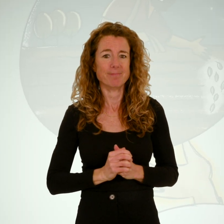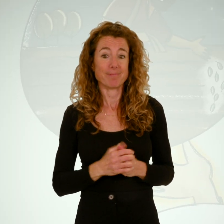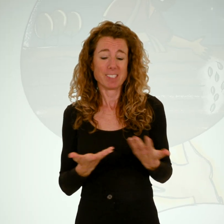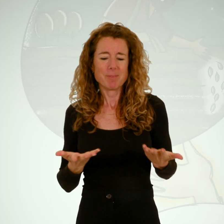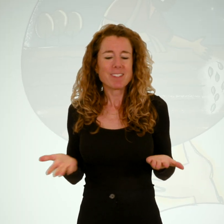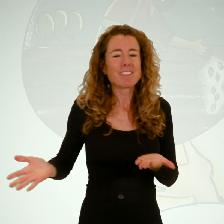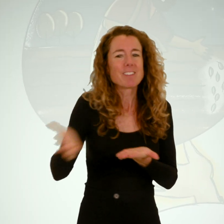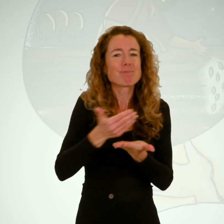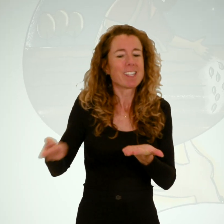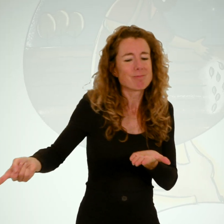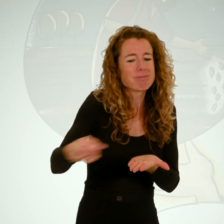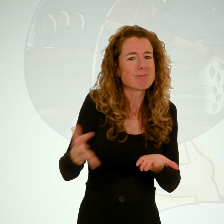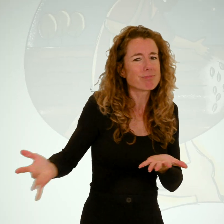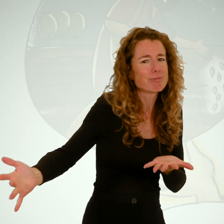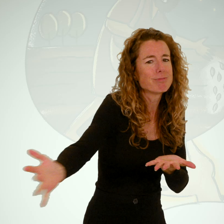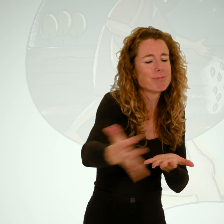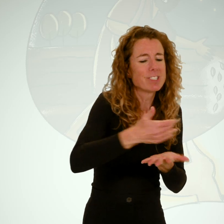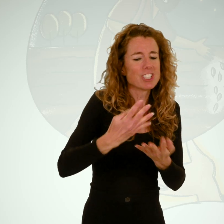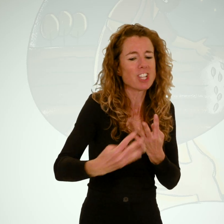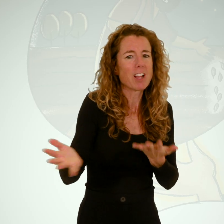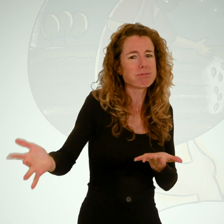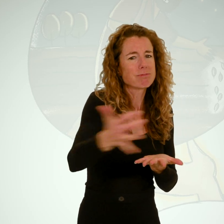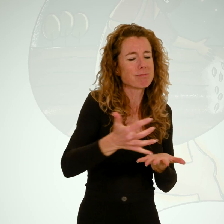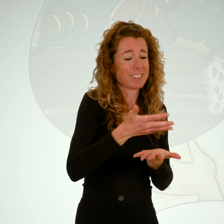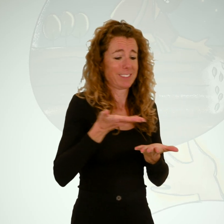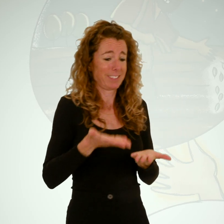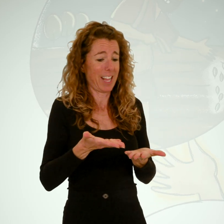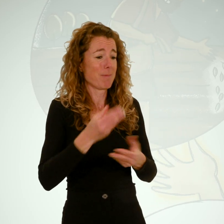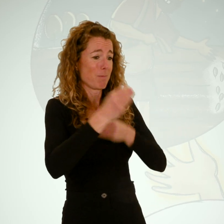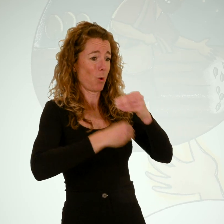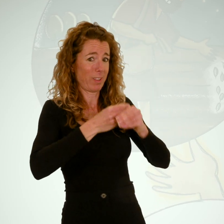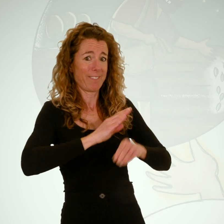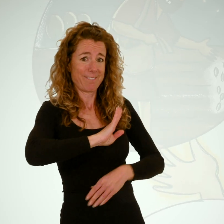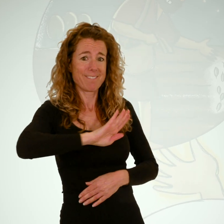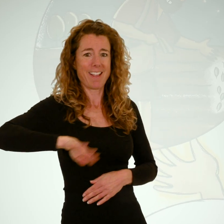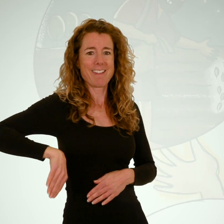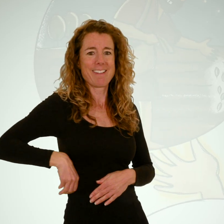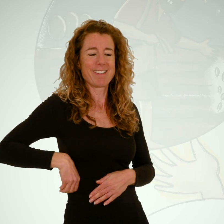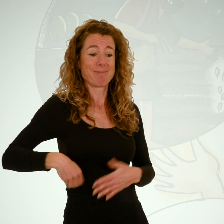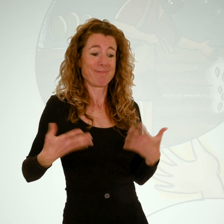La récolte, c'est la fin du monde, et les ouvriers, ce sont les